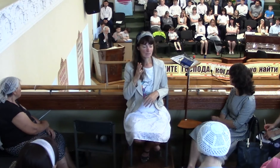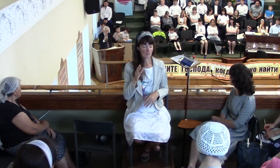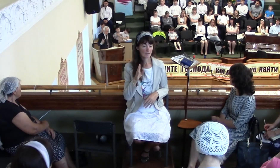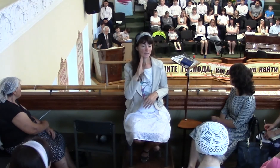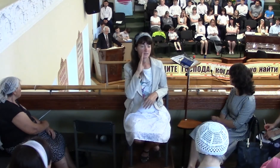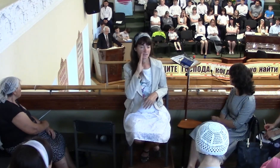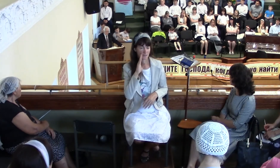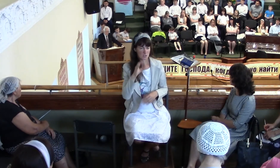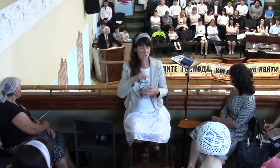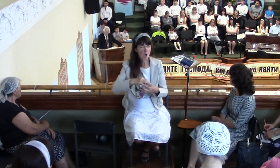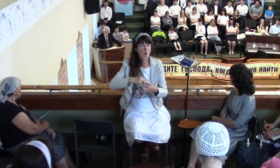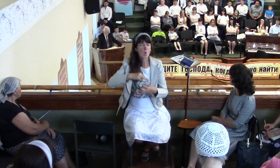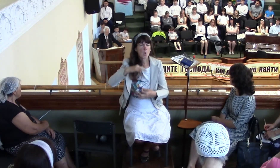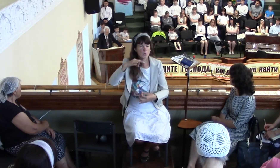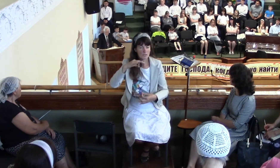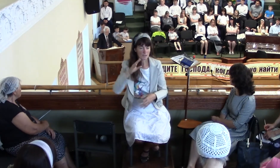Фотограф сфотографировал,